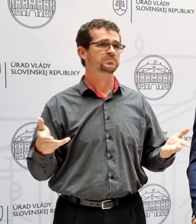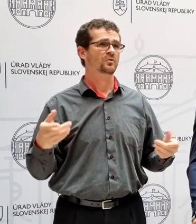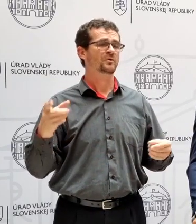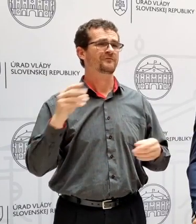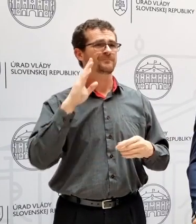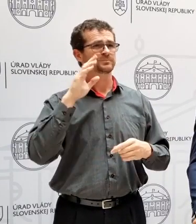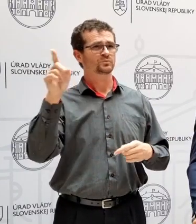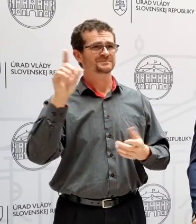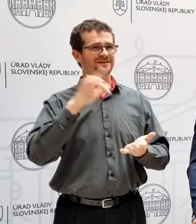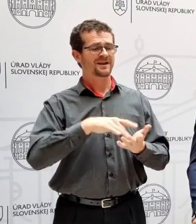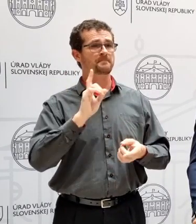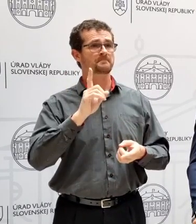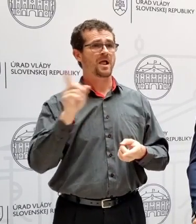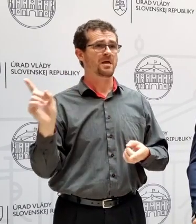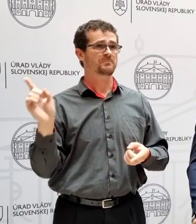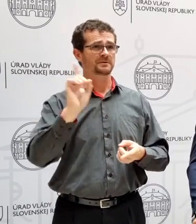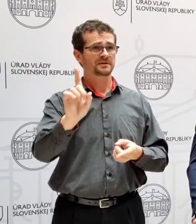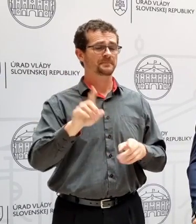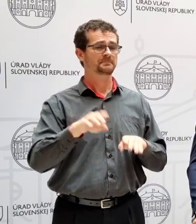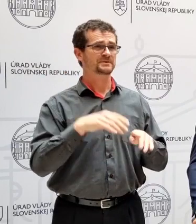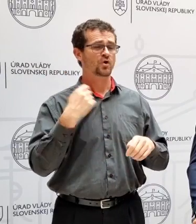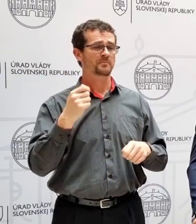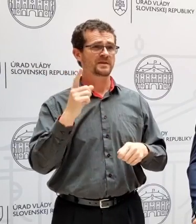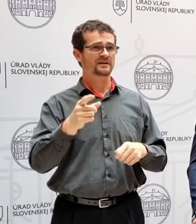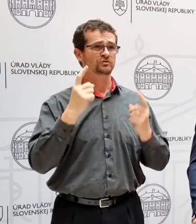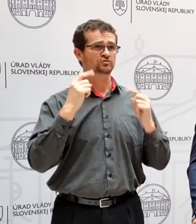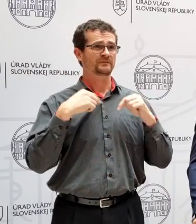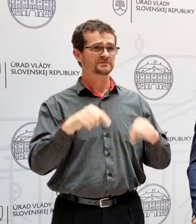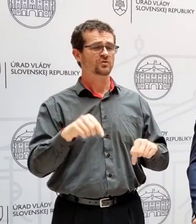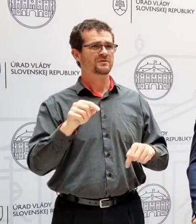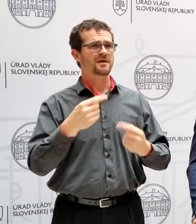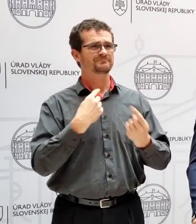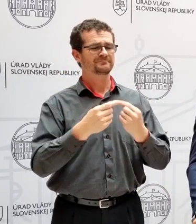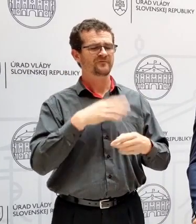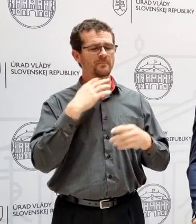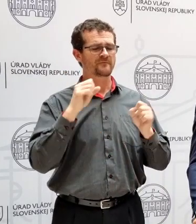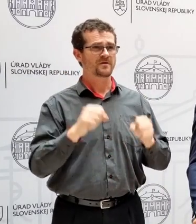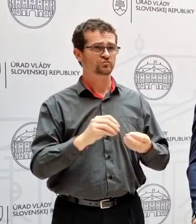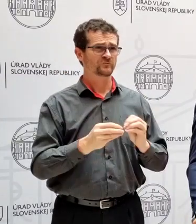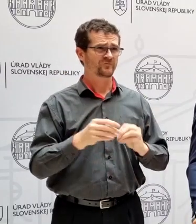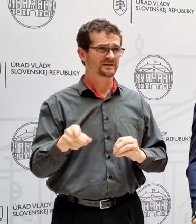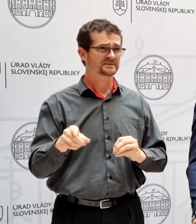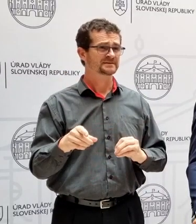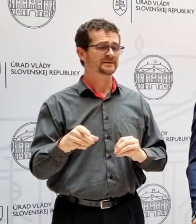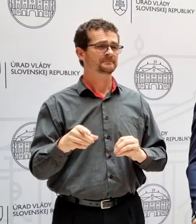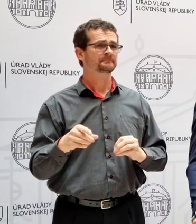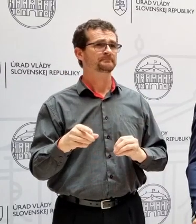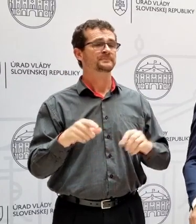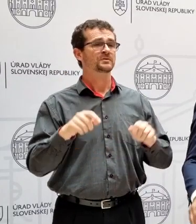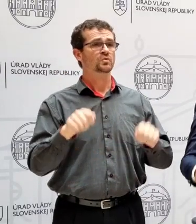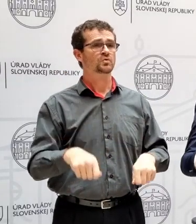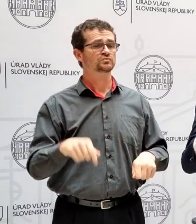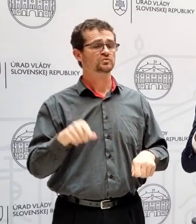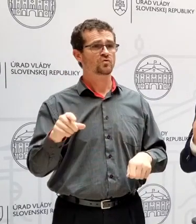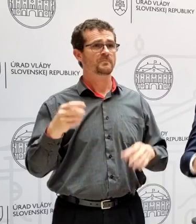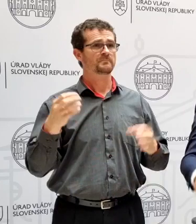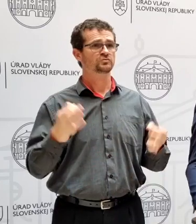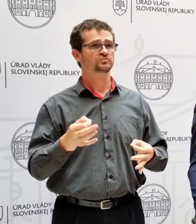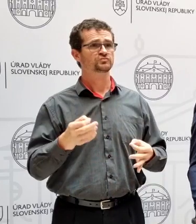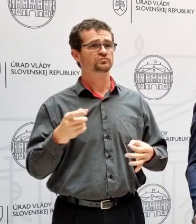tom Bruseli mal byť ako minister hospodárstva za Slovensko. Tam sa ide rokovať o veľmi vážnych veciach. Rozhodnutie o tom, že